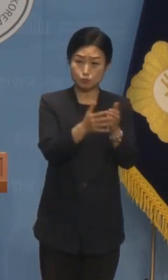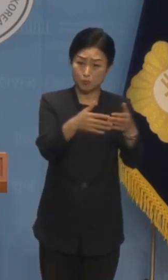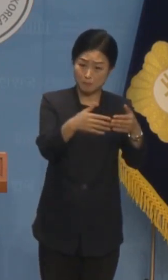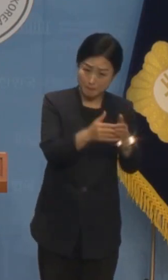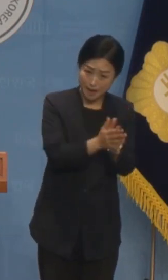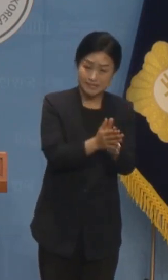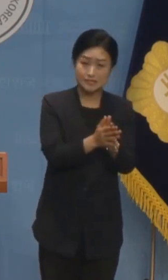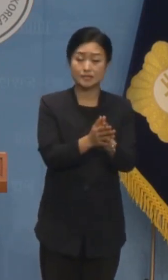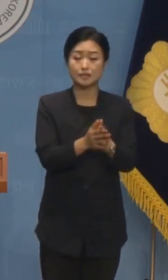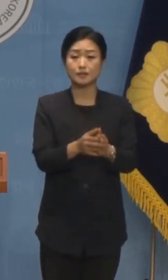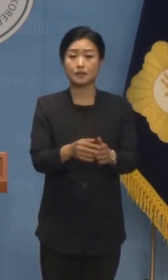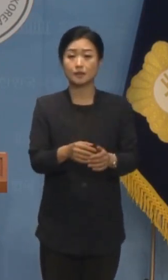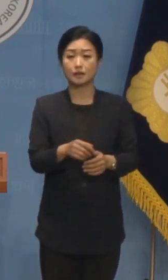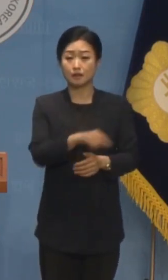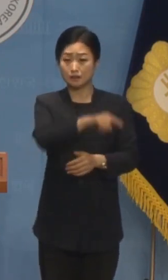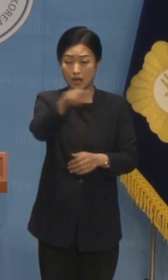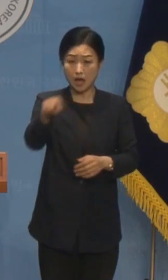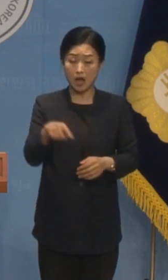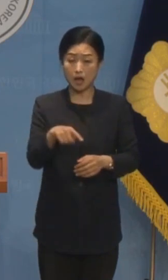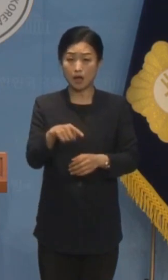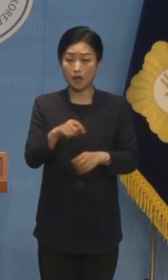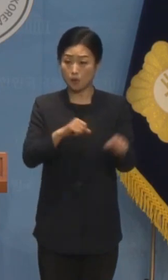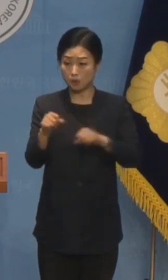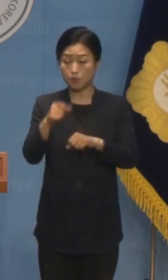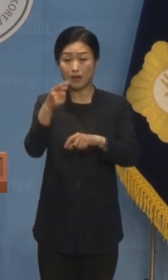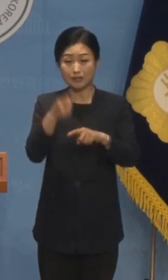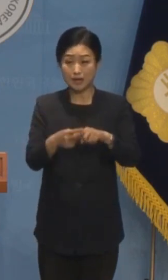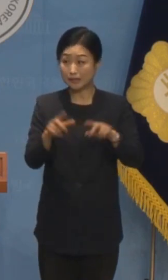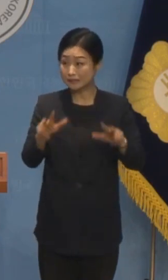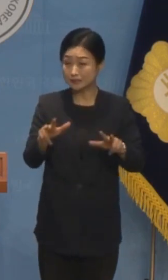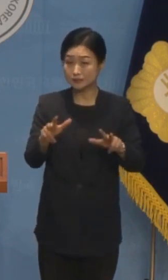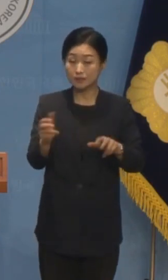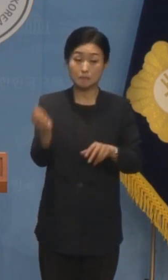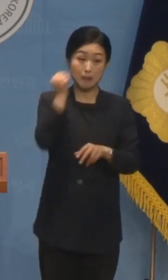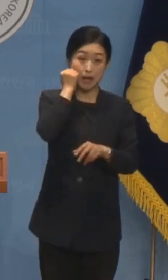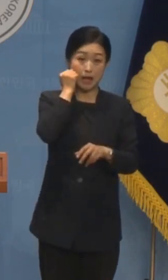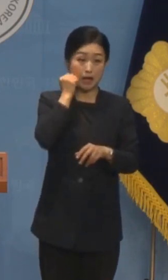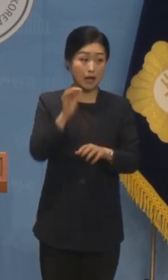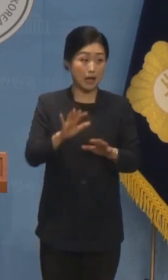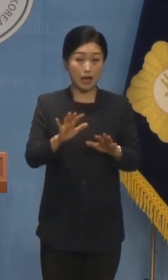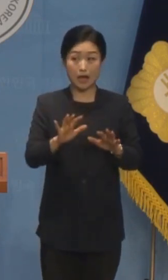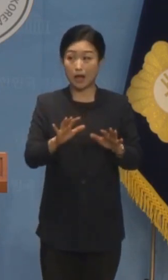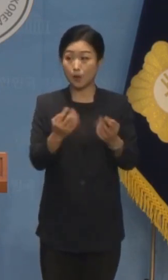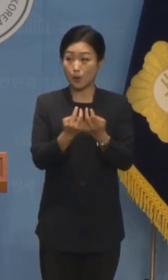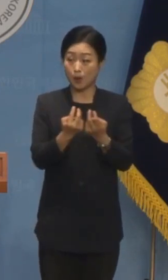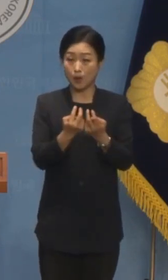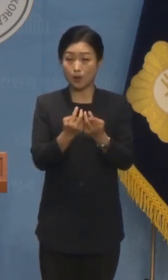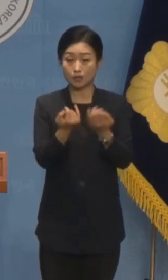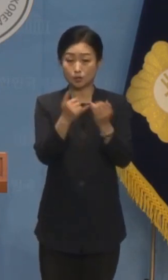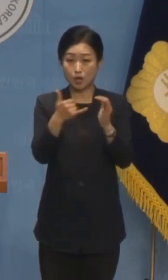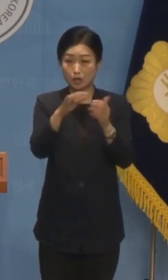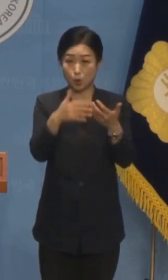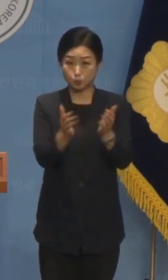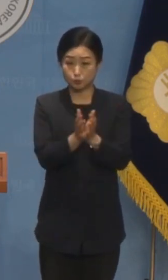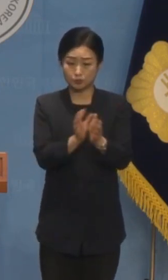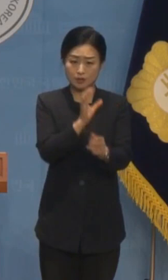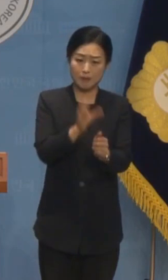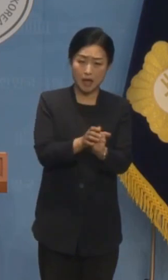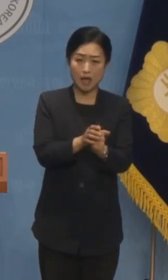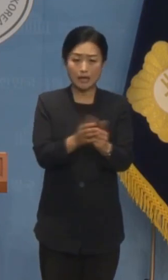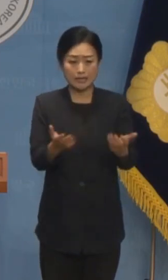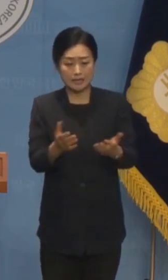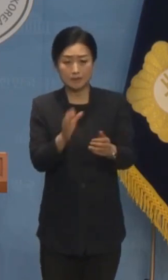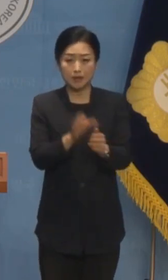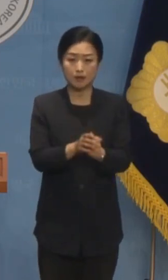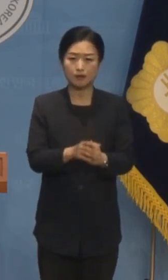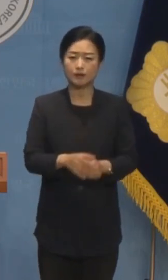7글자 공약을 적극 엄호하다가 뒤늦게 여가부를 소환하고 있습니다. 그저 만만한